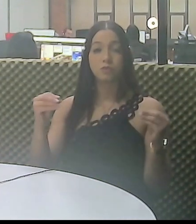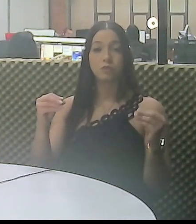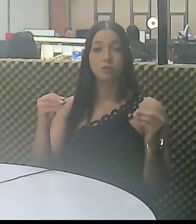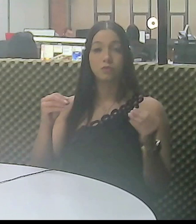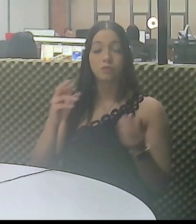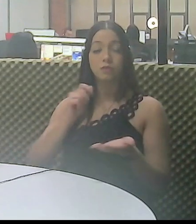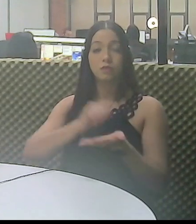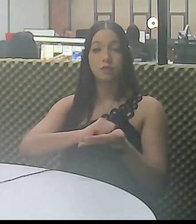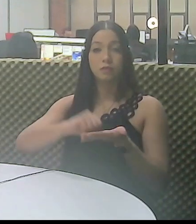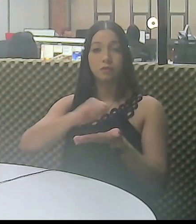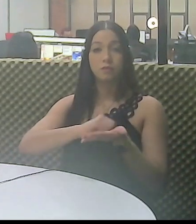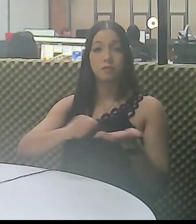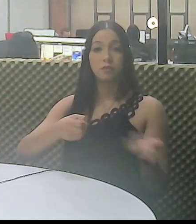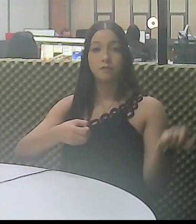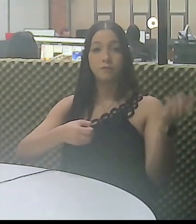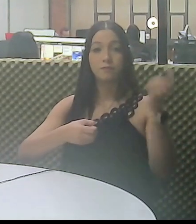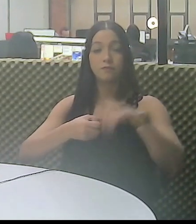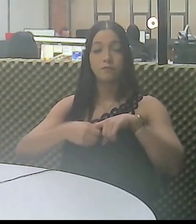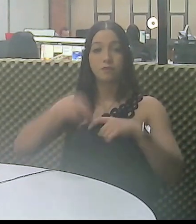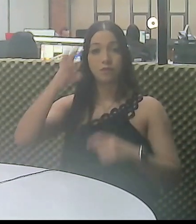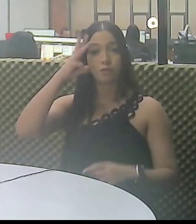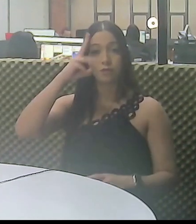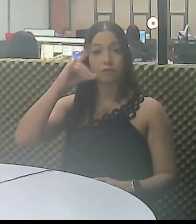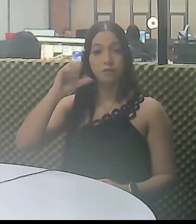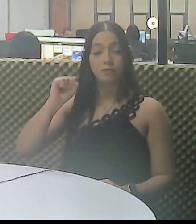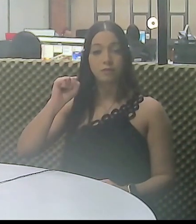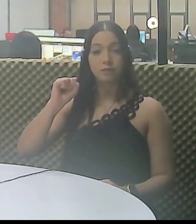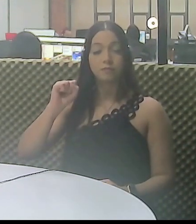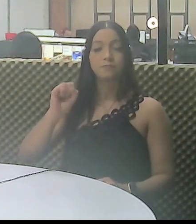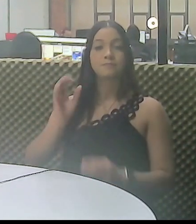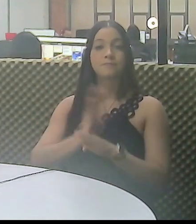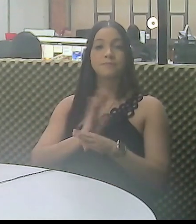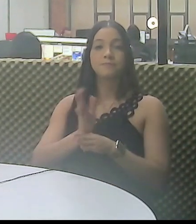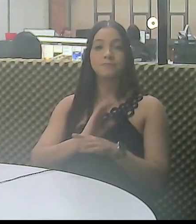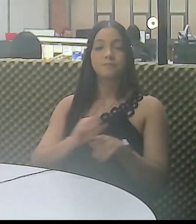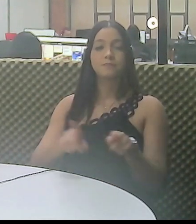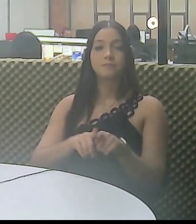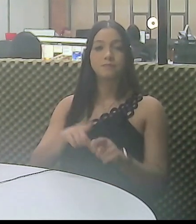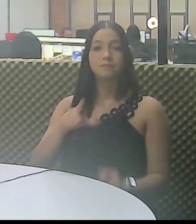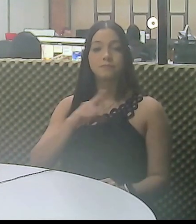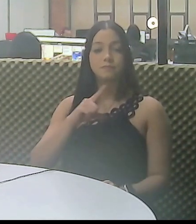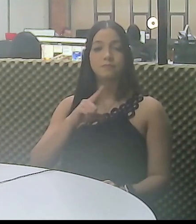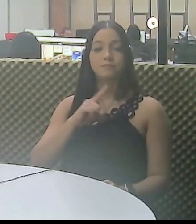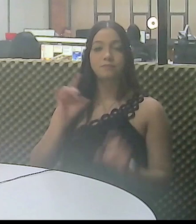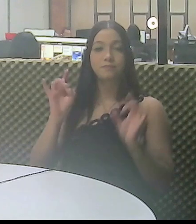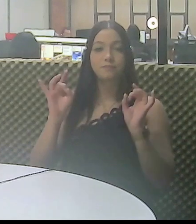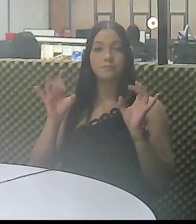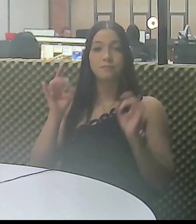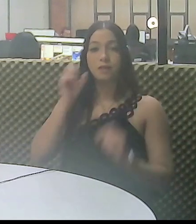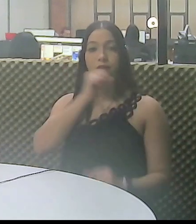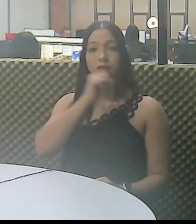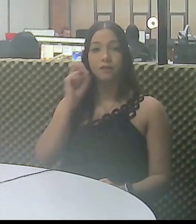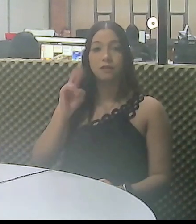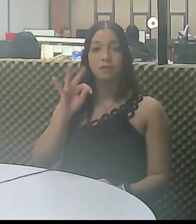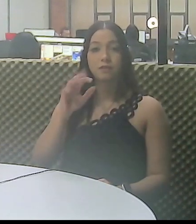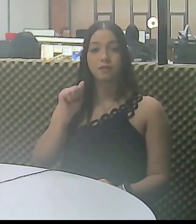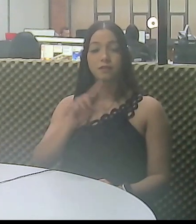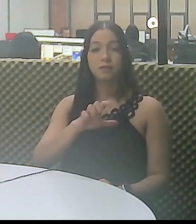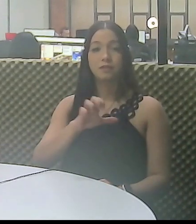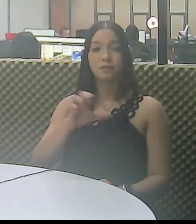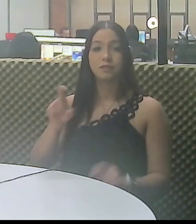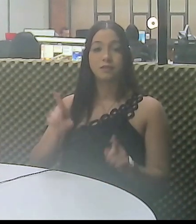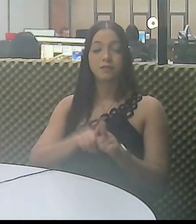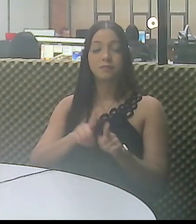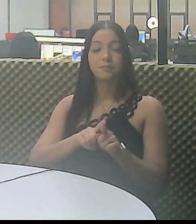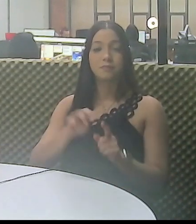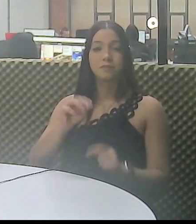de um bilhete que voltará em 3 dias. No elenco, o filme também traz a participação especial da cantora Rita Lee e da atriz Marisa